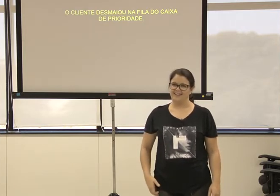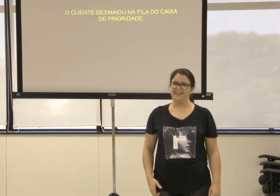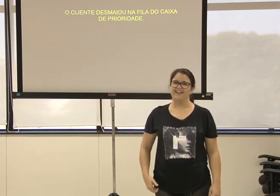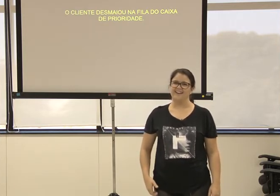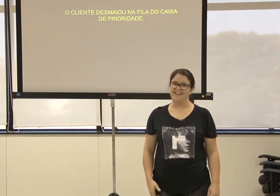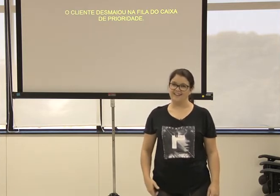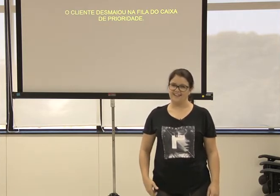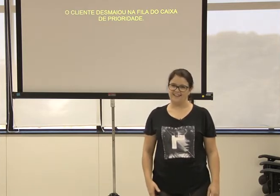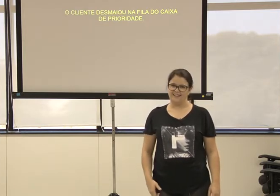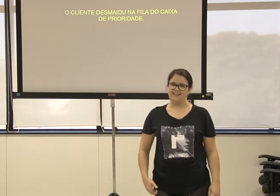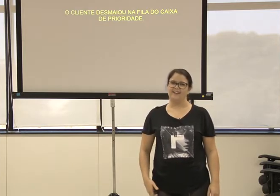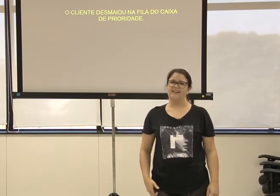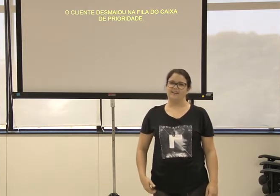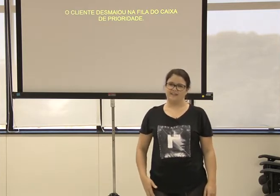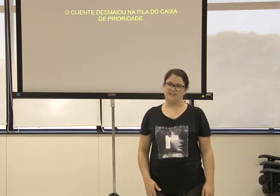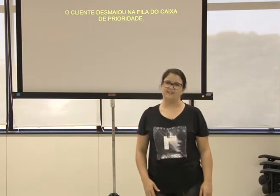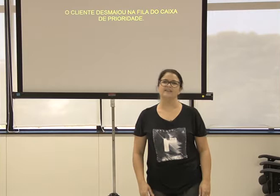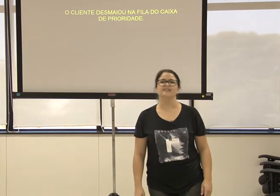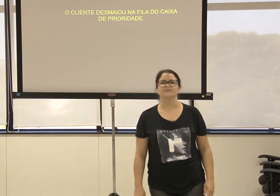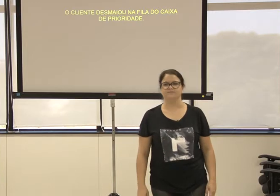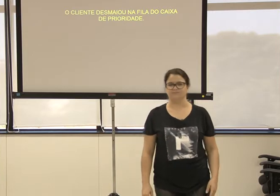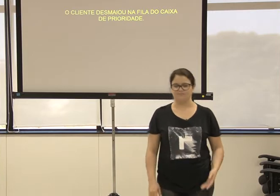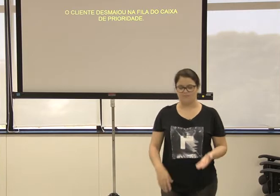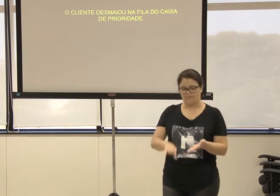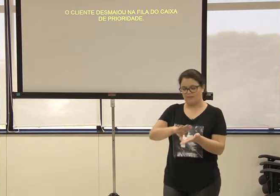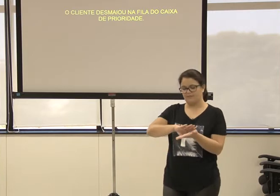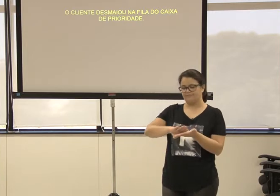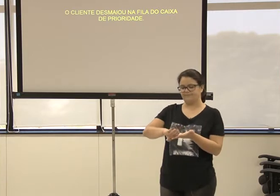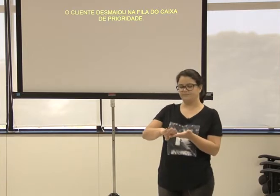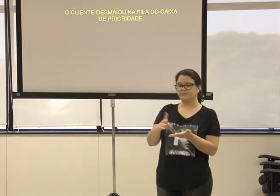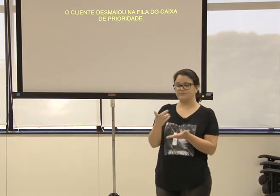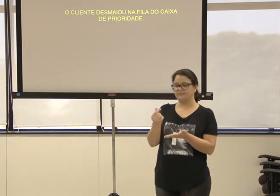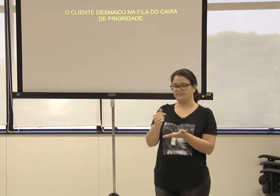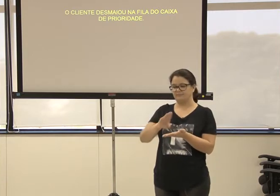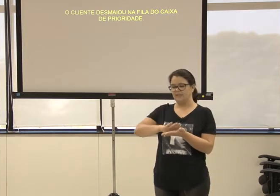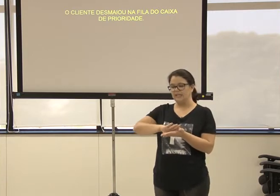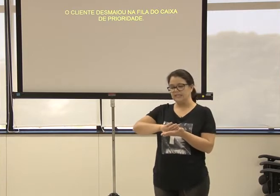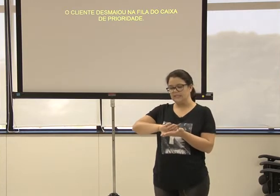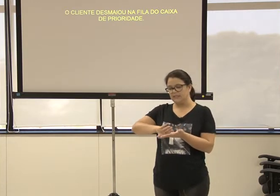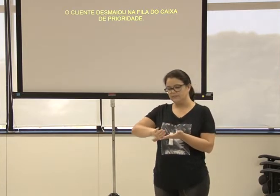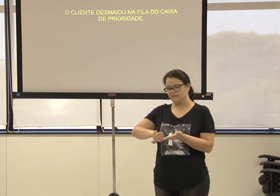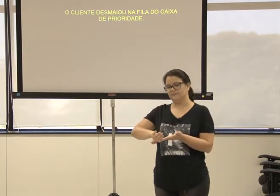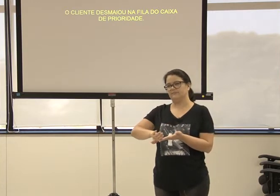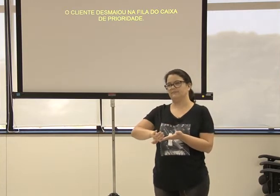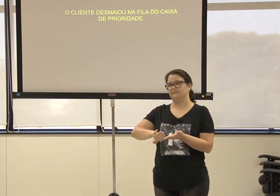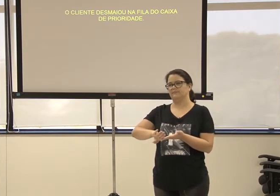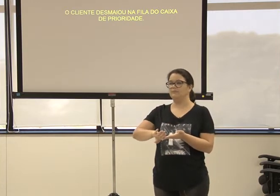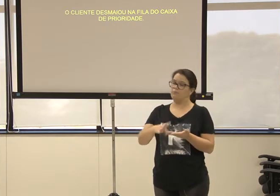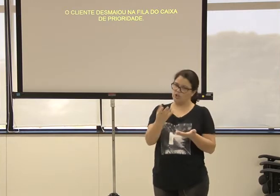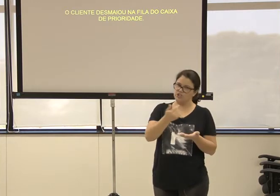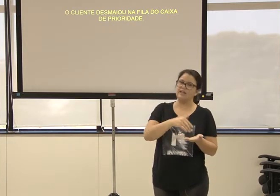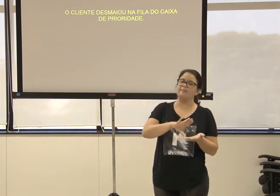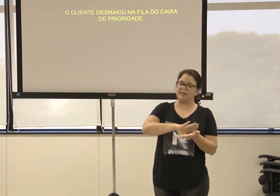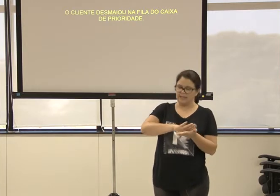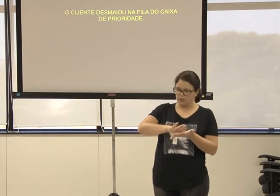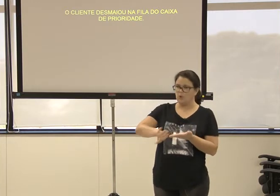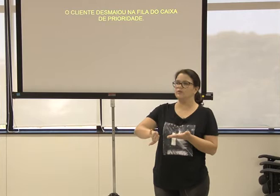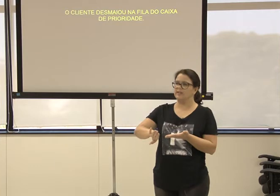para guardar. Aí era mais para poupar. Precisa separar. Isso. Pode, dependendo do contexto